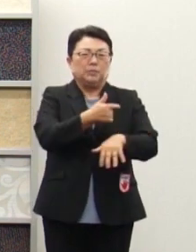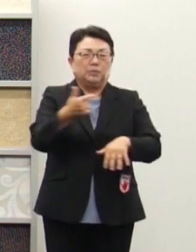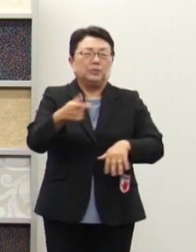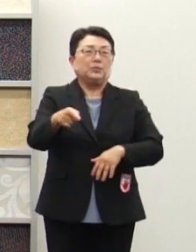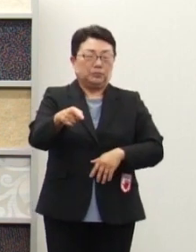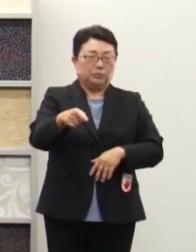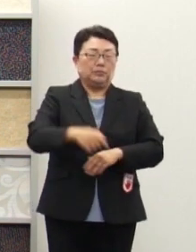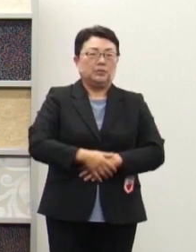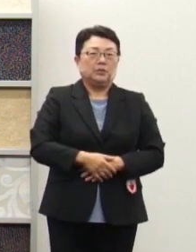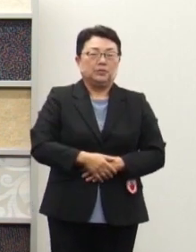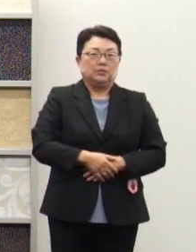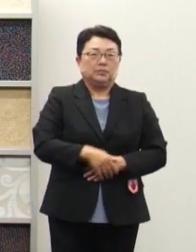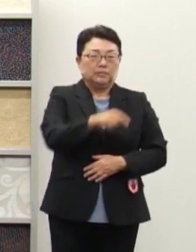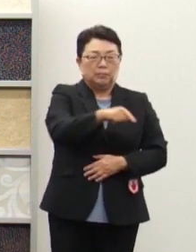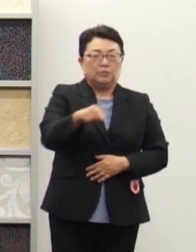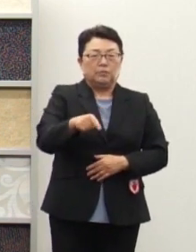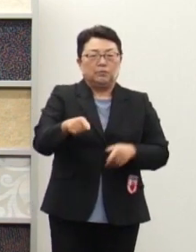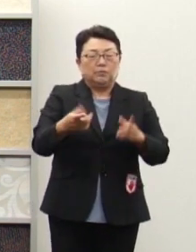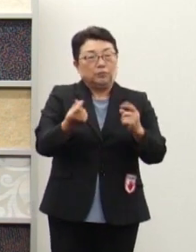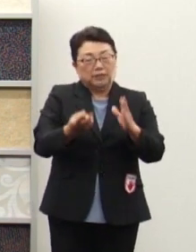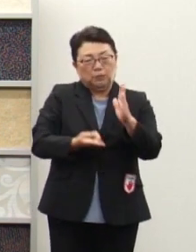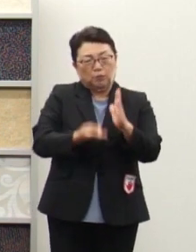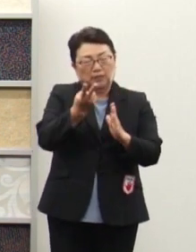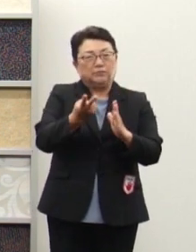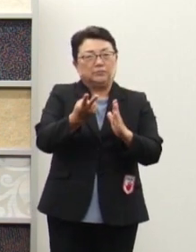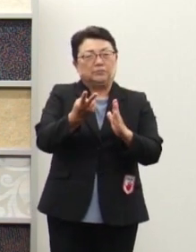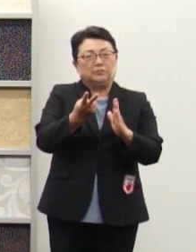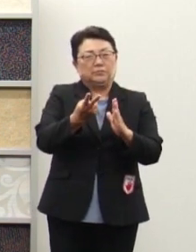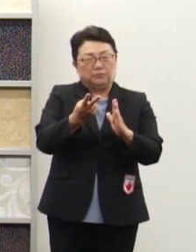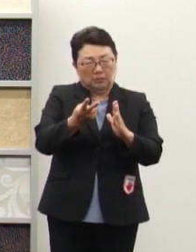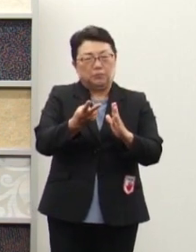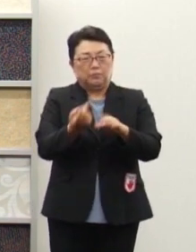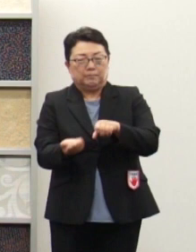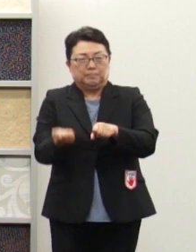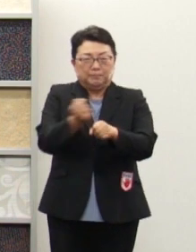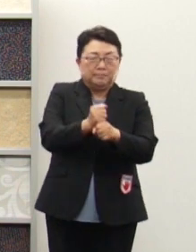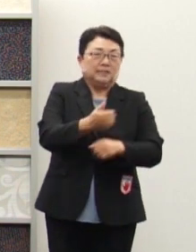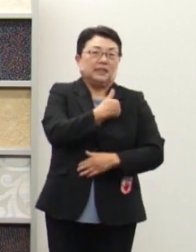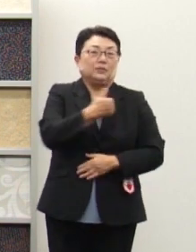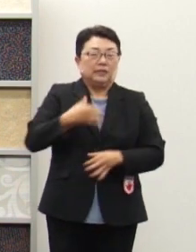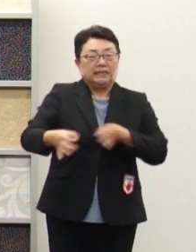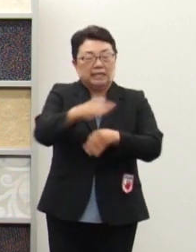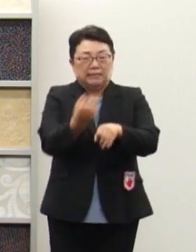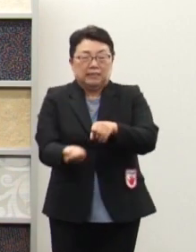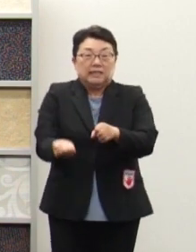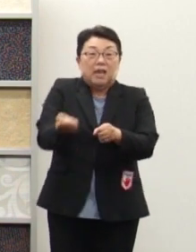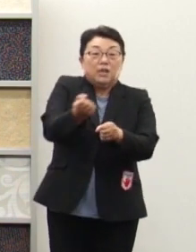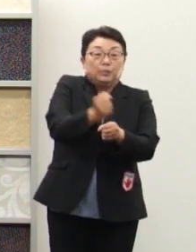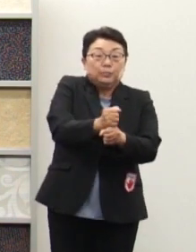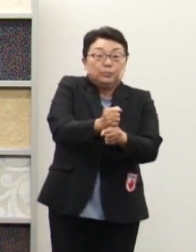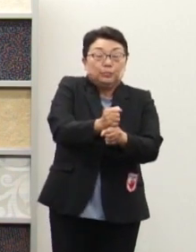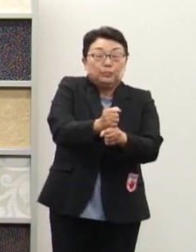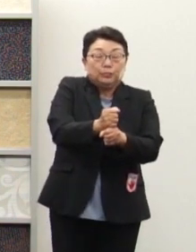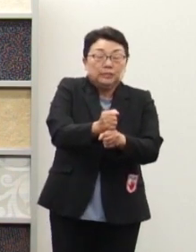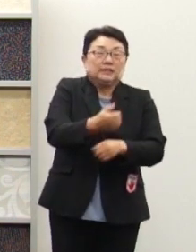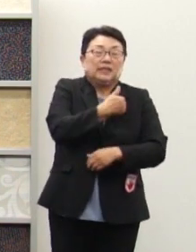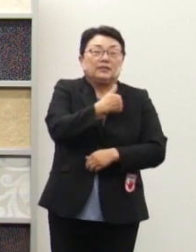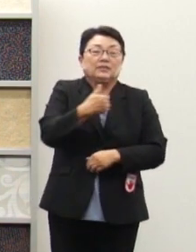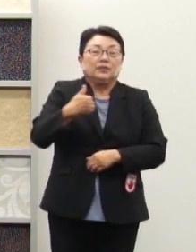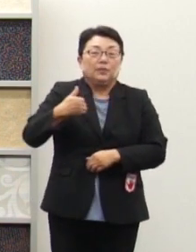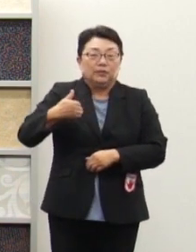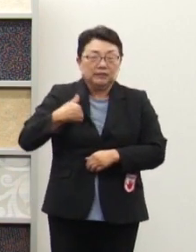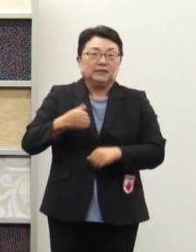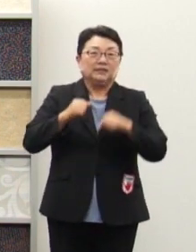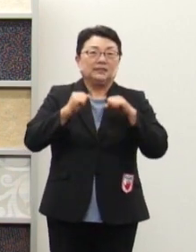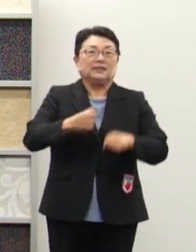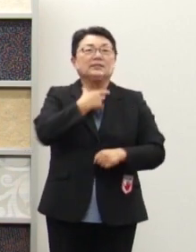、合わせて需要喚起策の第一歩を踏み出し、経済回復への流れに確かな勢いを与え